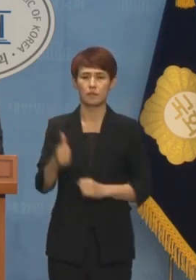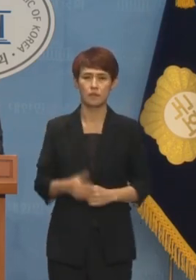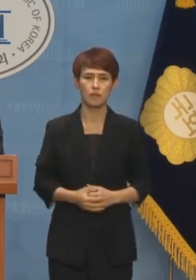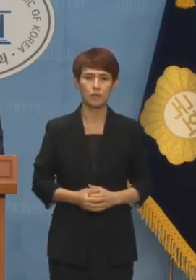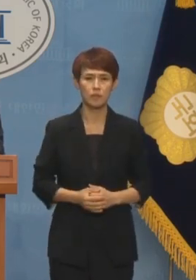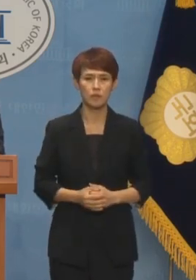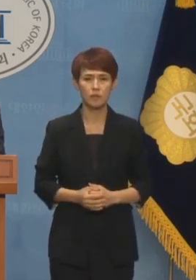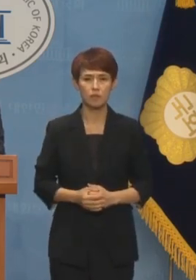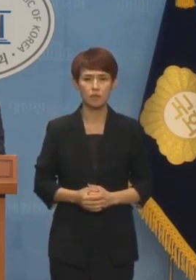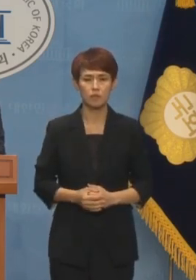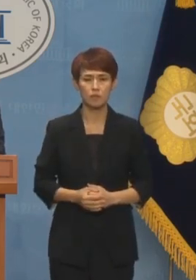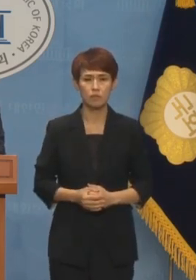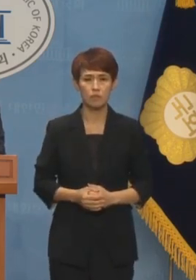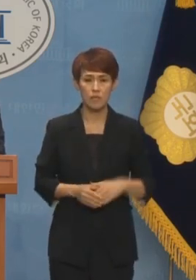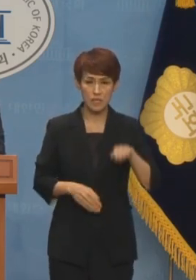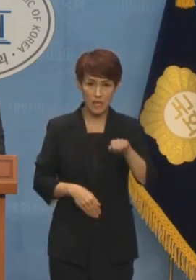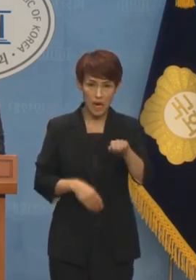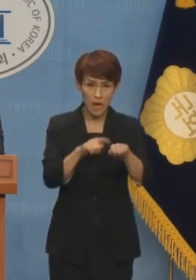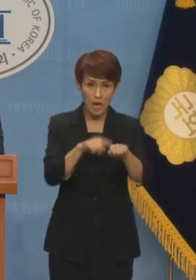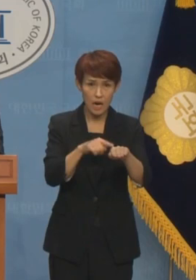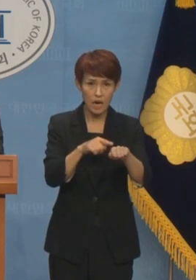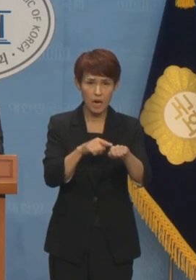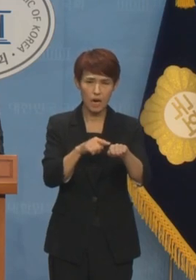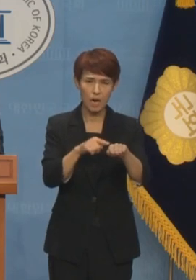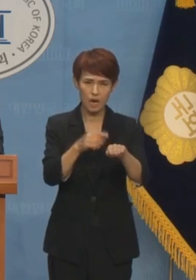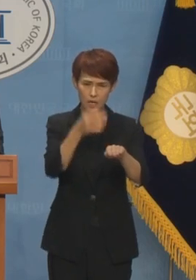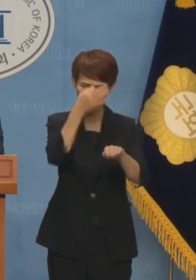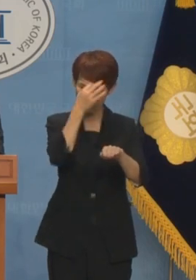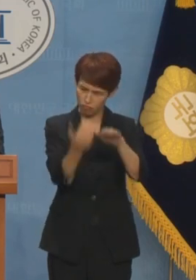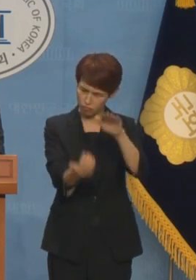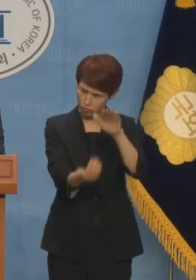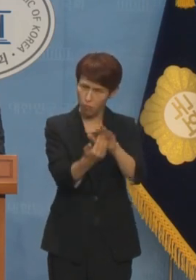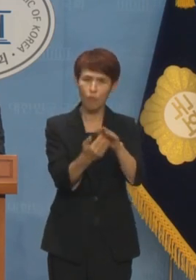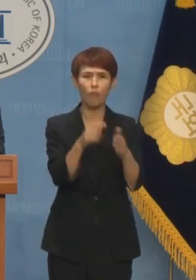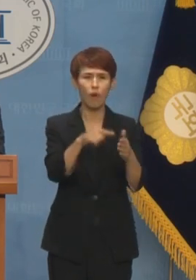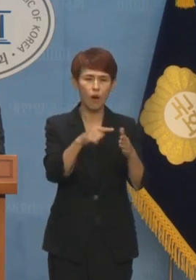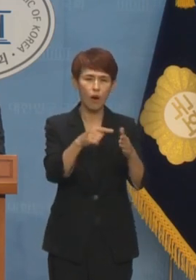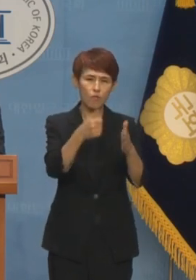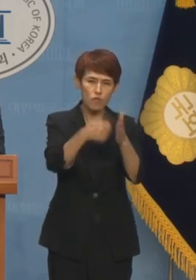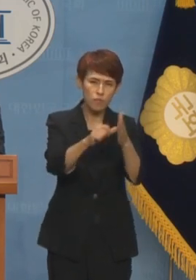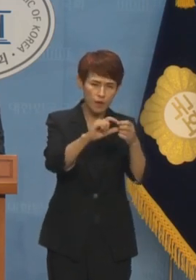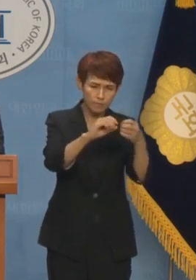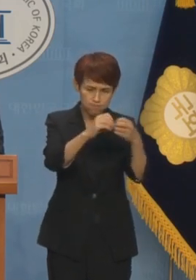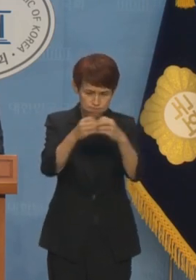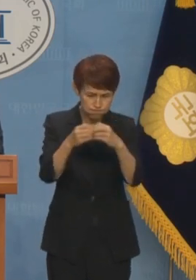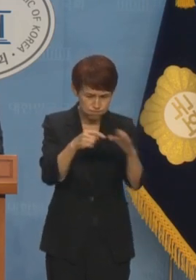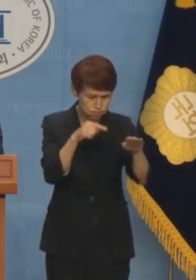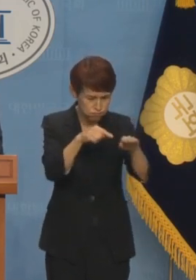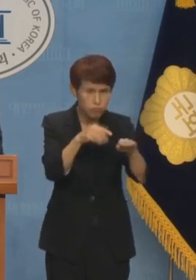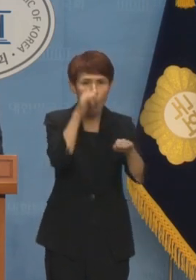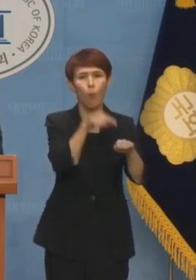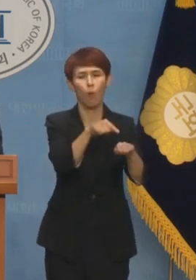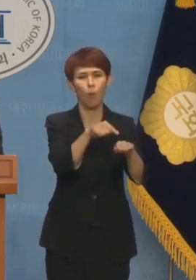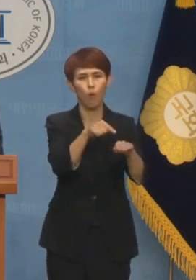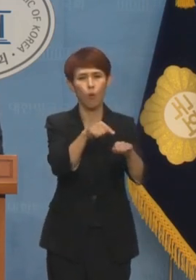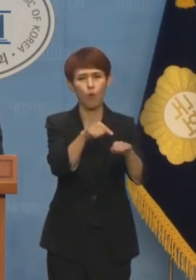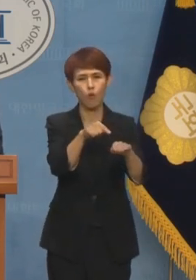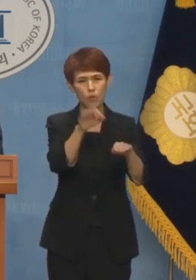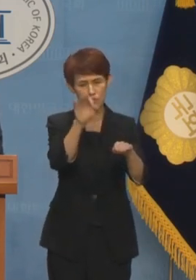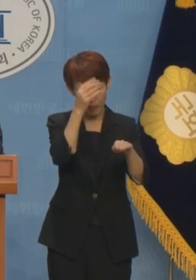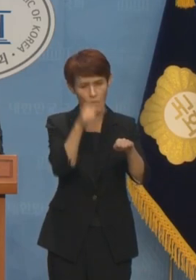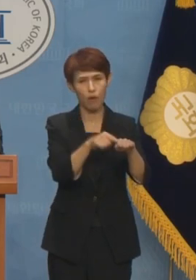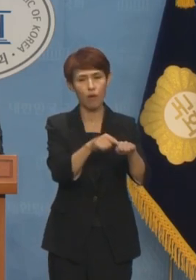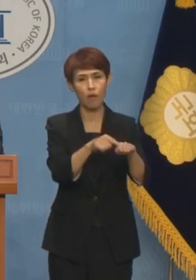때문입니다. 자동차는 첨단 기술이 집약된 수만 개의 부품으로 이루어진 제조물입니다.